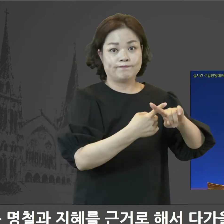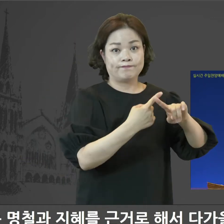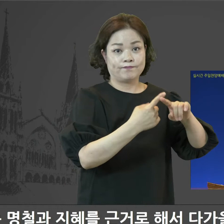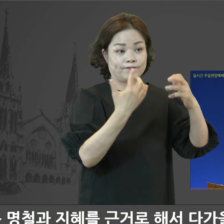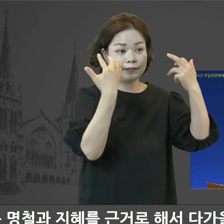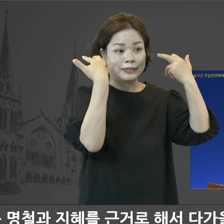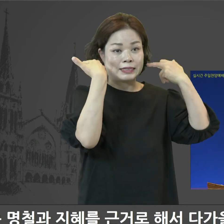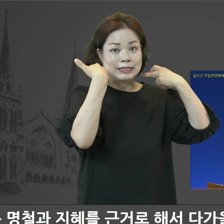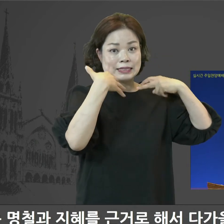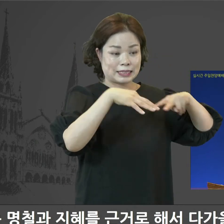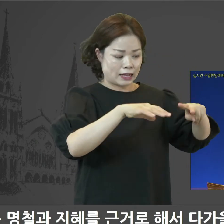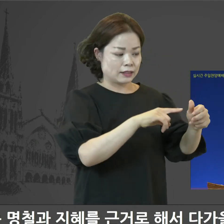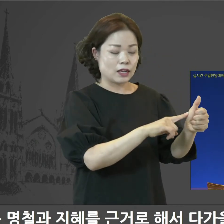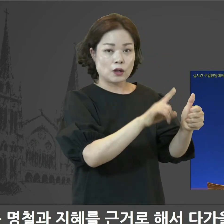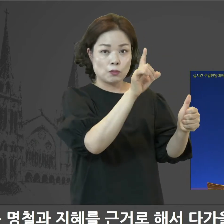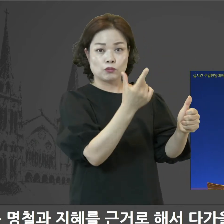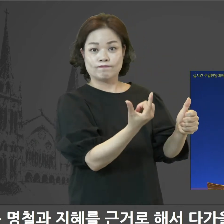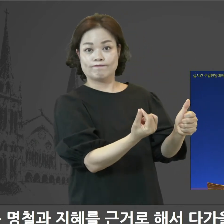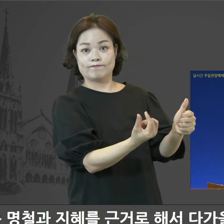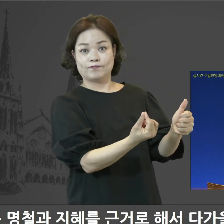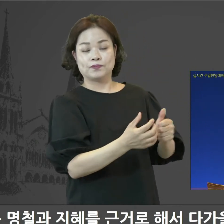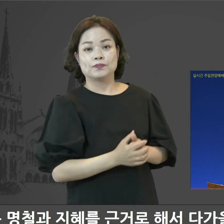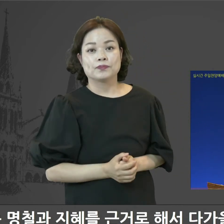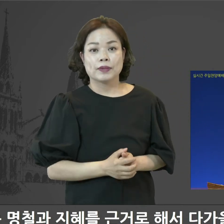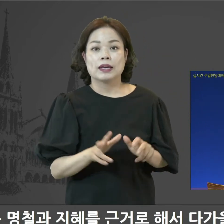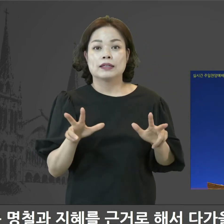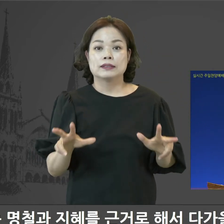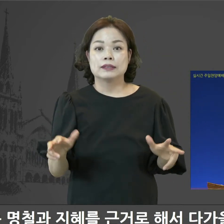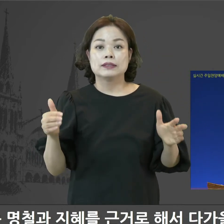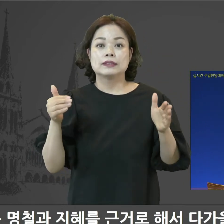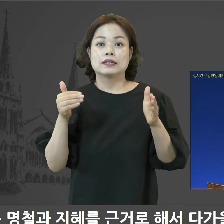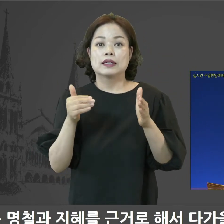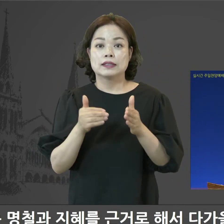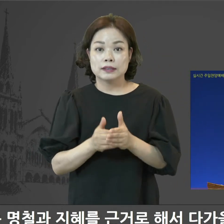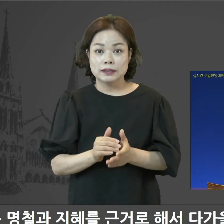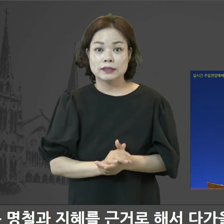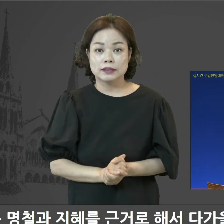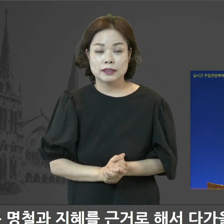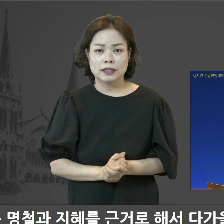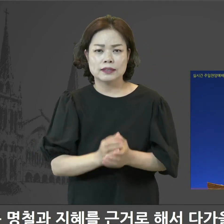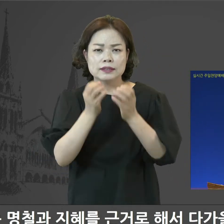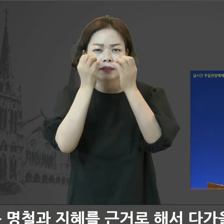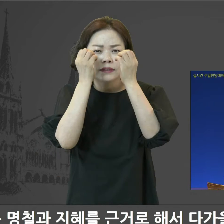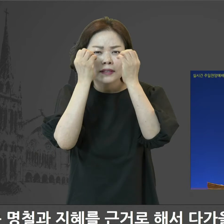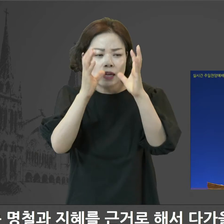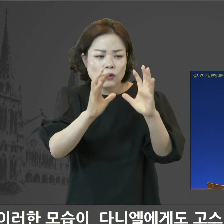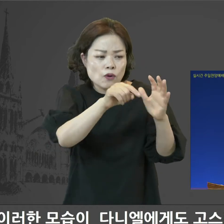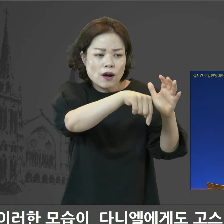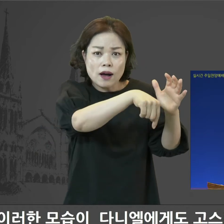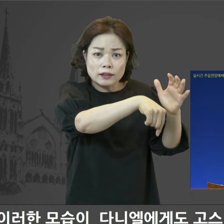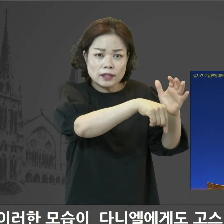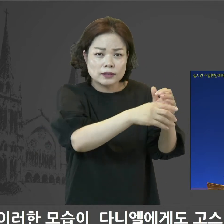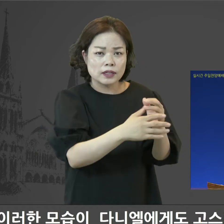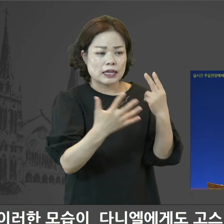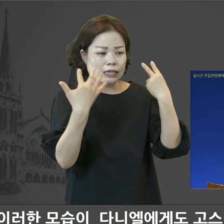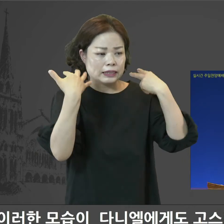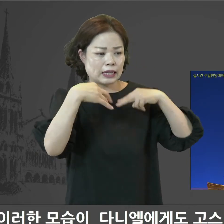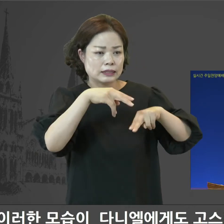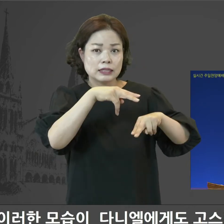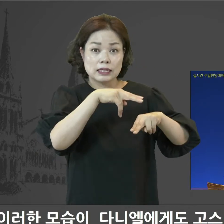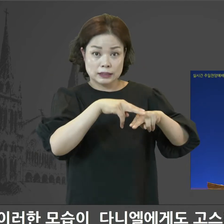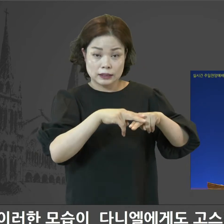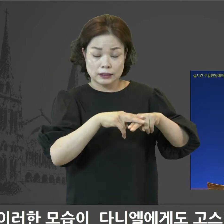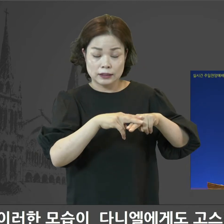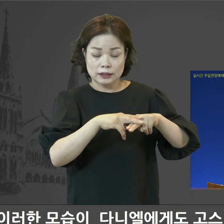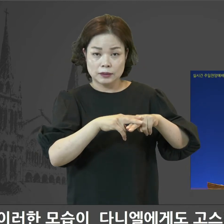고스란히 보여지고 있습니다. 여러분, 지금까지 새로운 제국 안에서 다니엘의 위치와